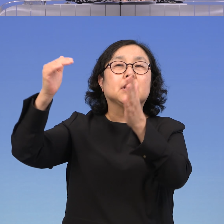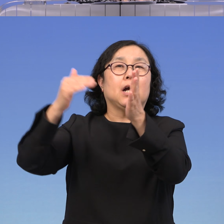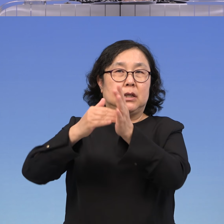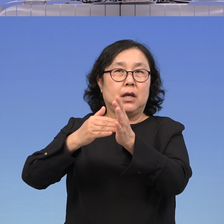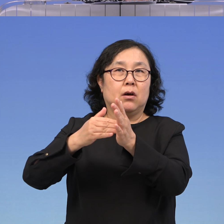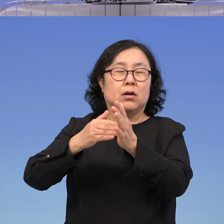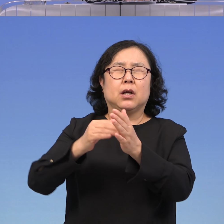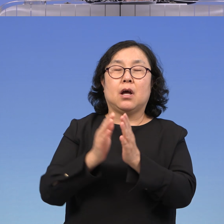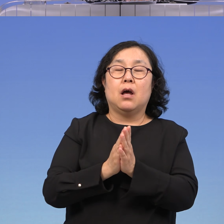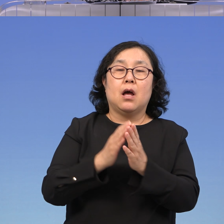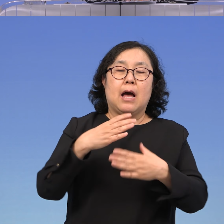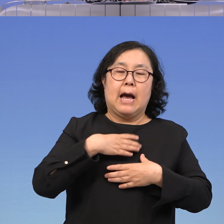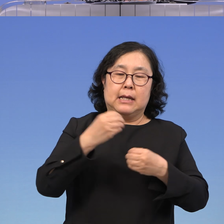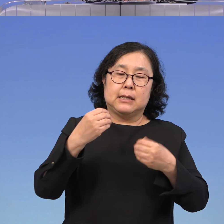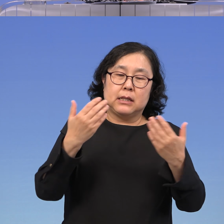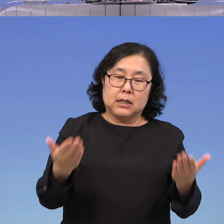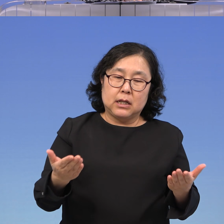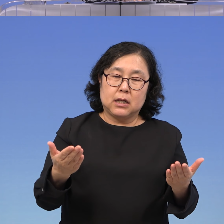거예요